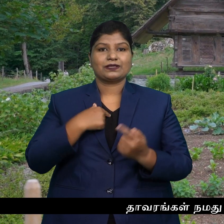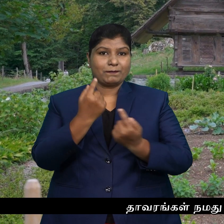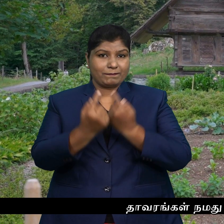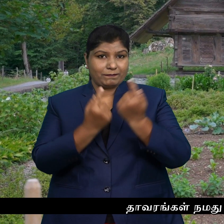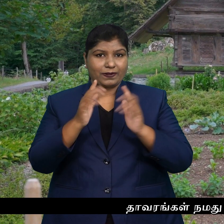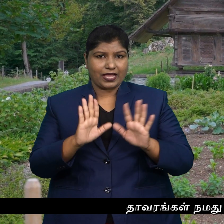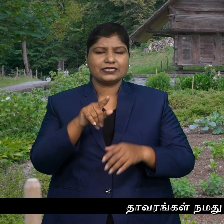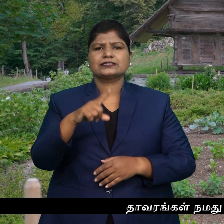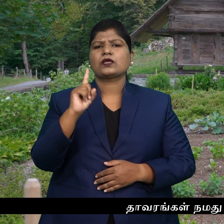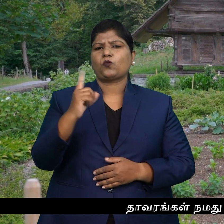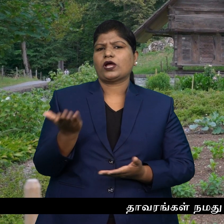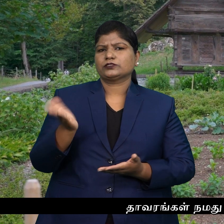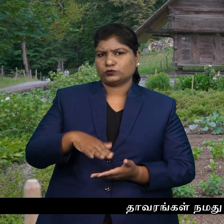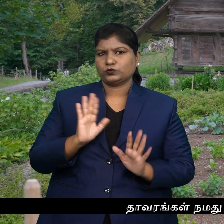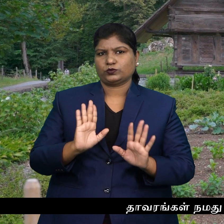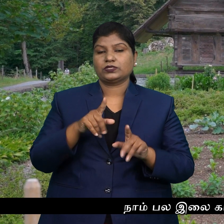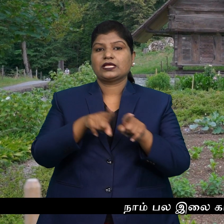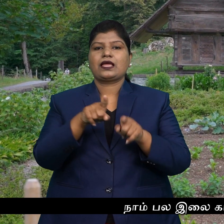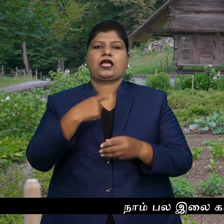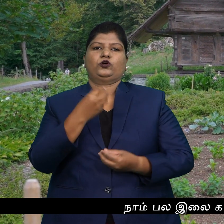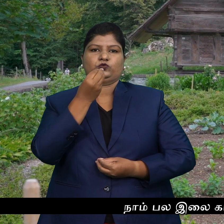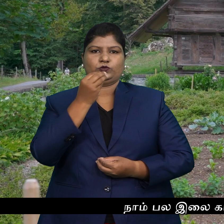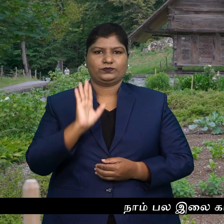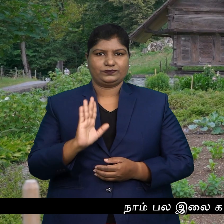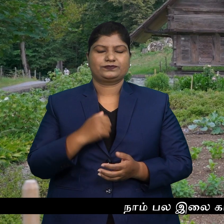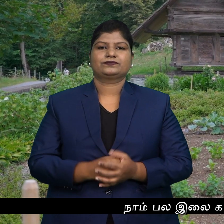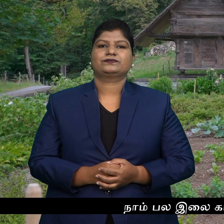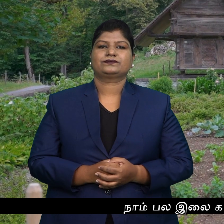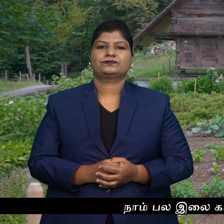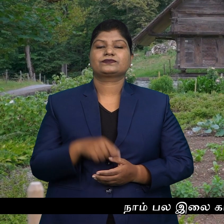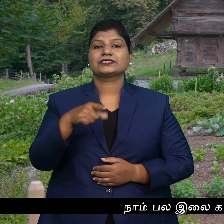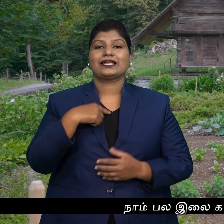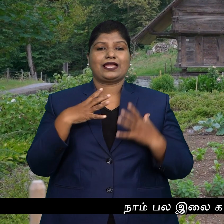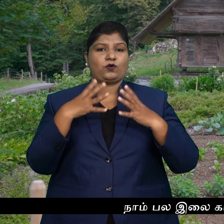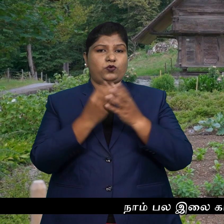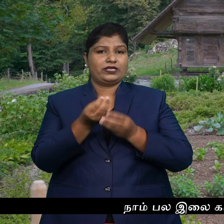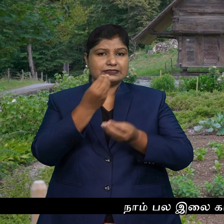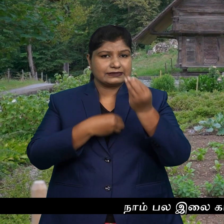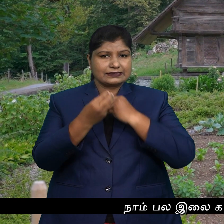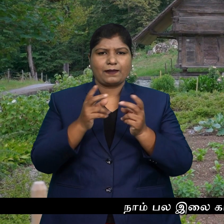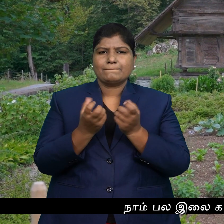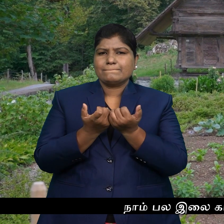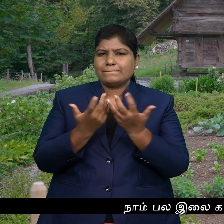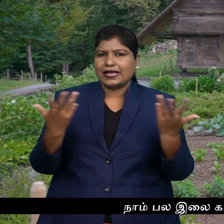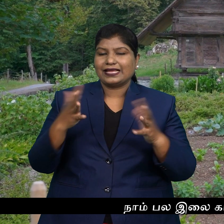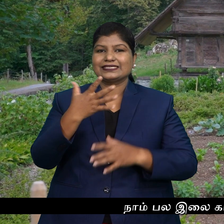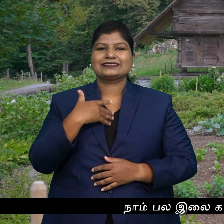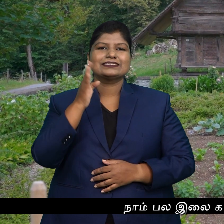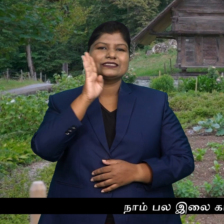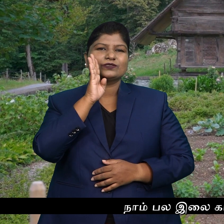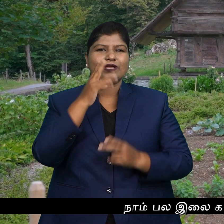தாவரங்கள் நமது உணவின் ஒரு ஆதாரமாகும். நாம் பல இலை காய்கறிகளை சாப்பிடுகிறோம்.